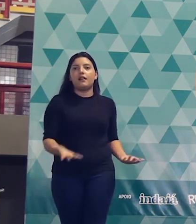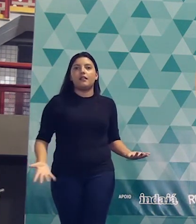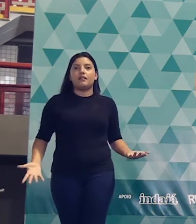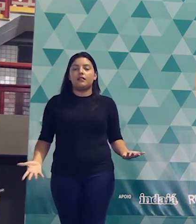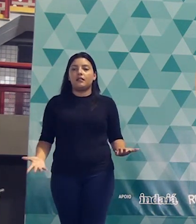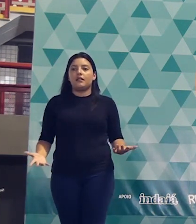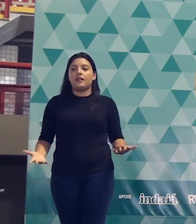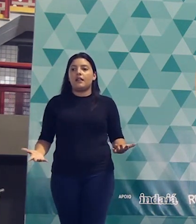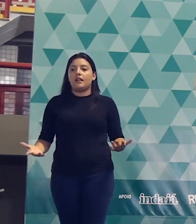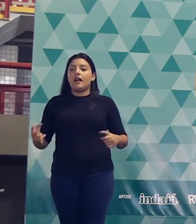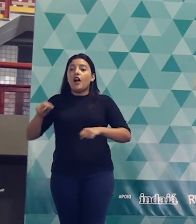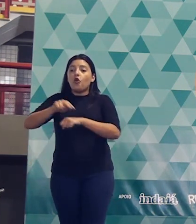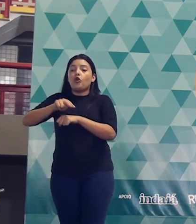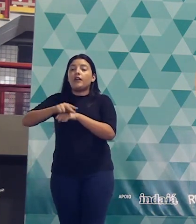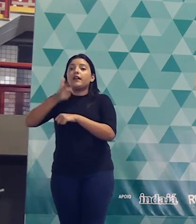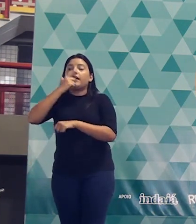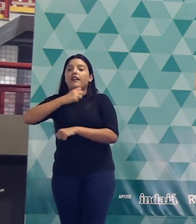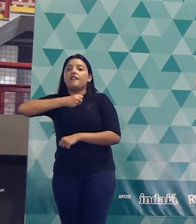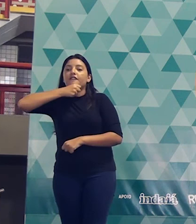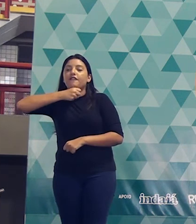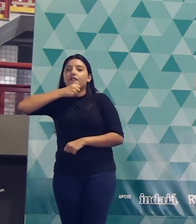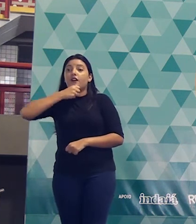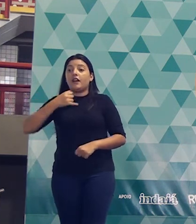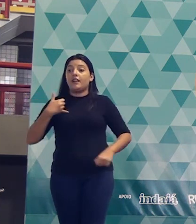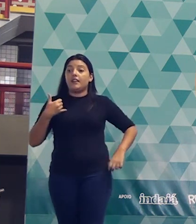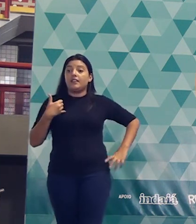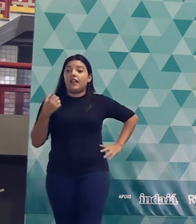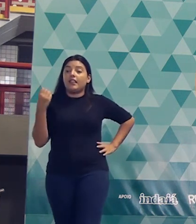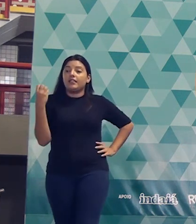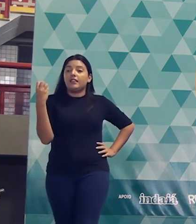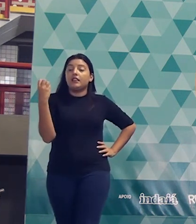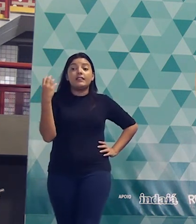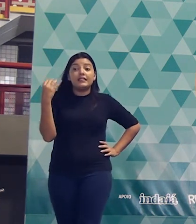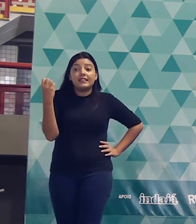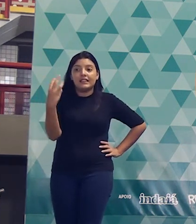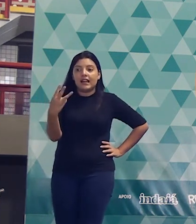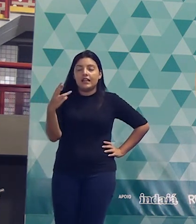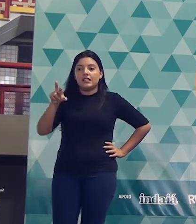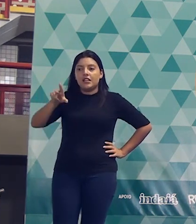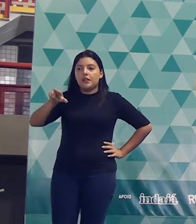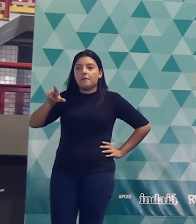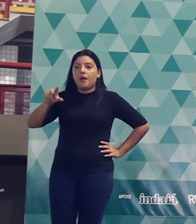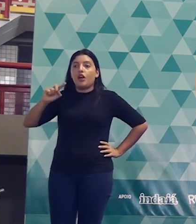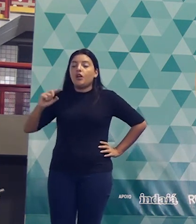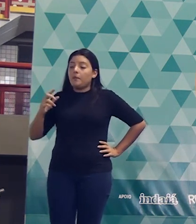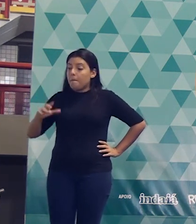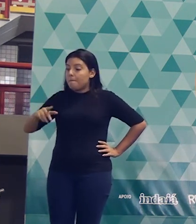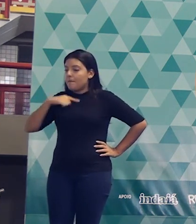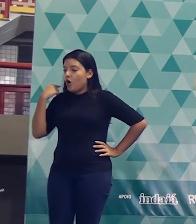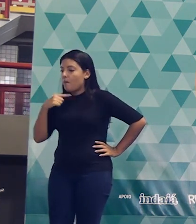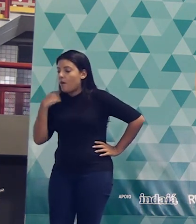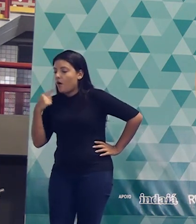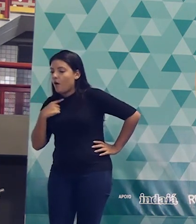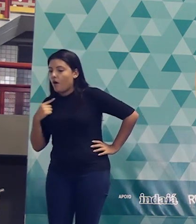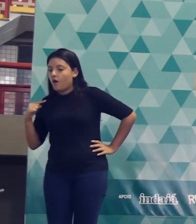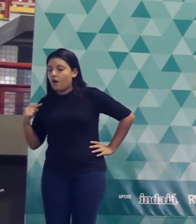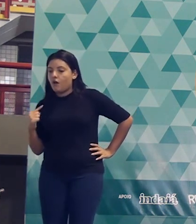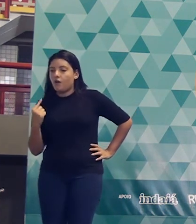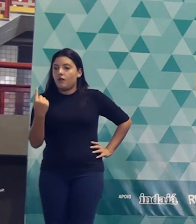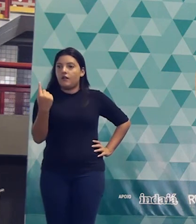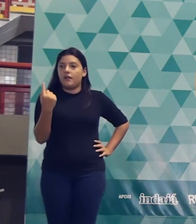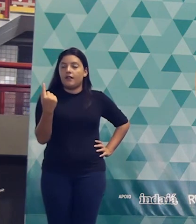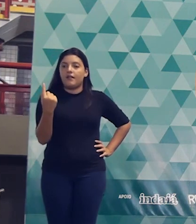Foi criada pela avó. Os 3 irmãos morreram. Ela cresceu só. E o primeiro marido se